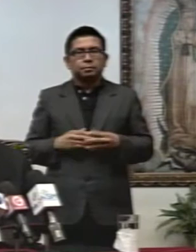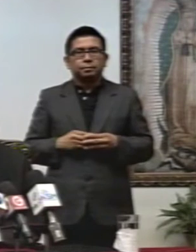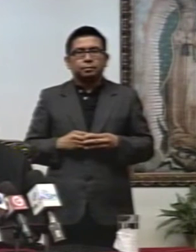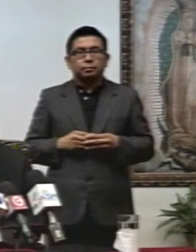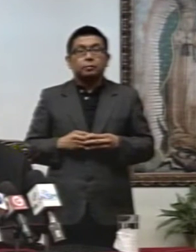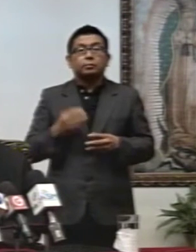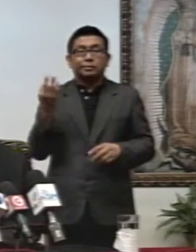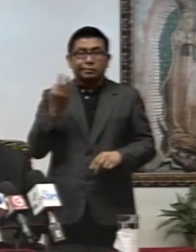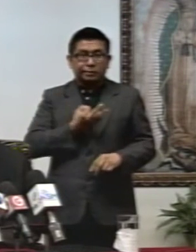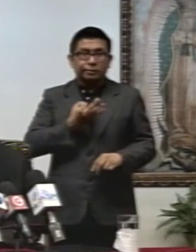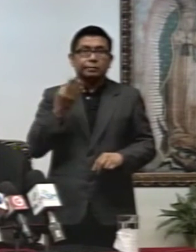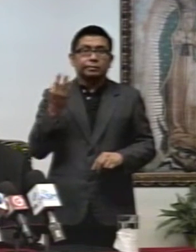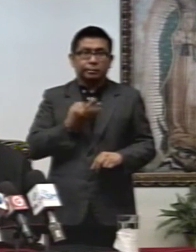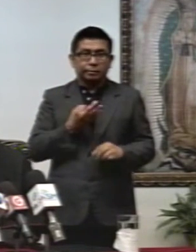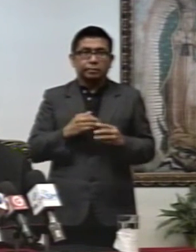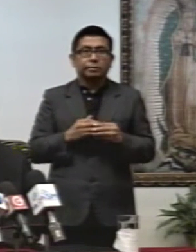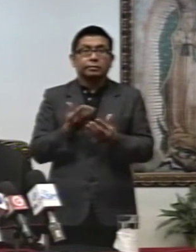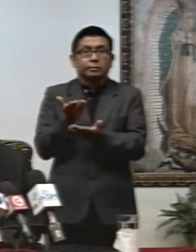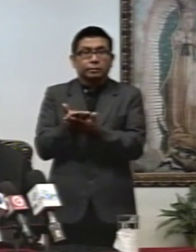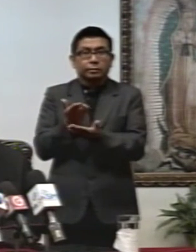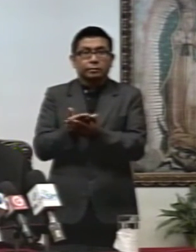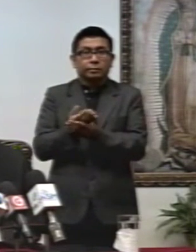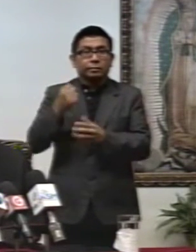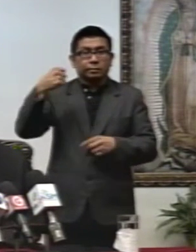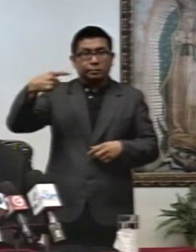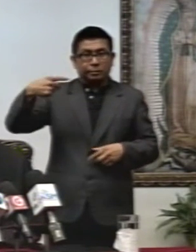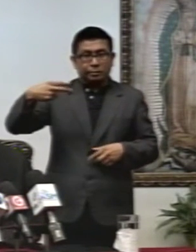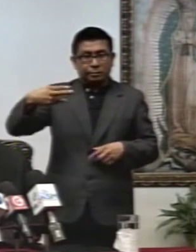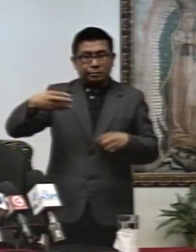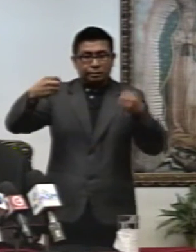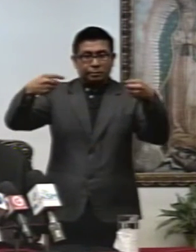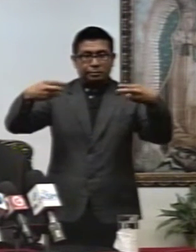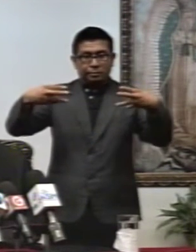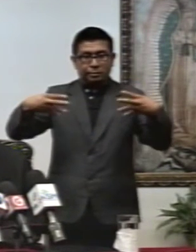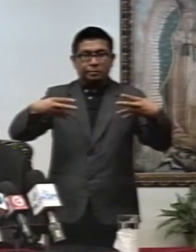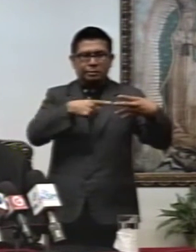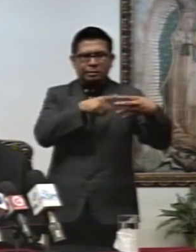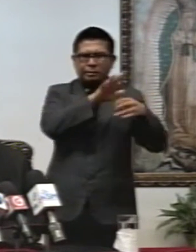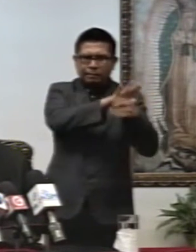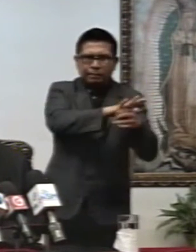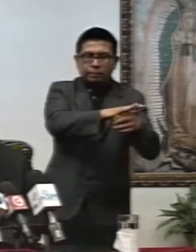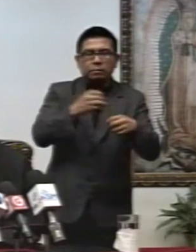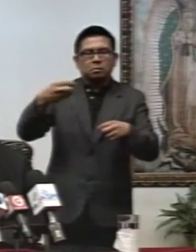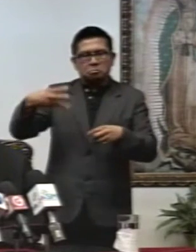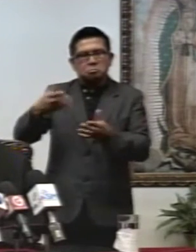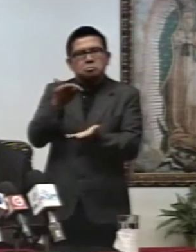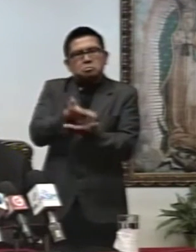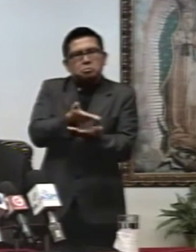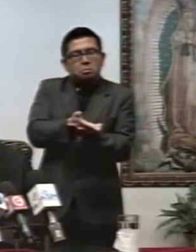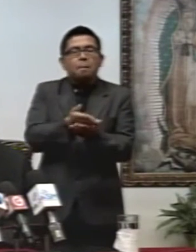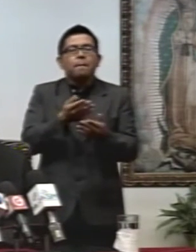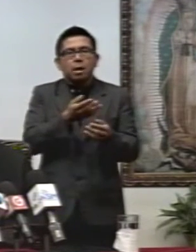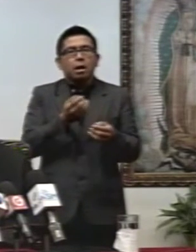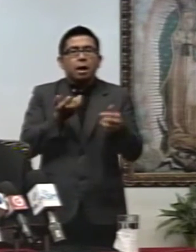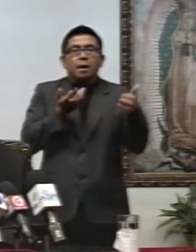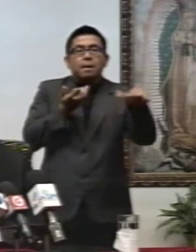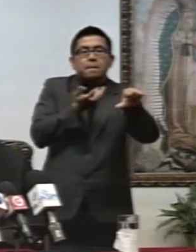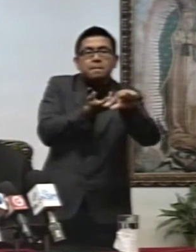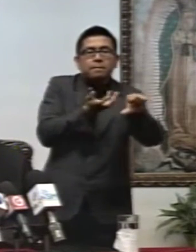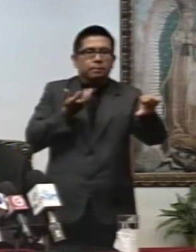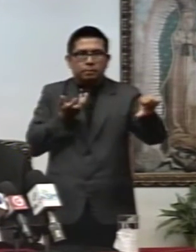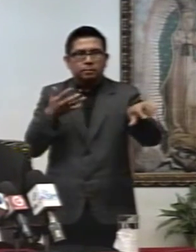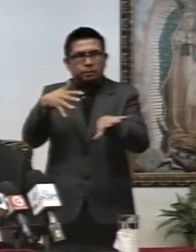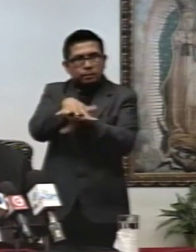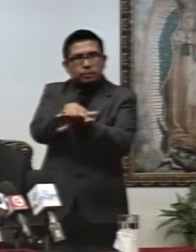Es necesario que haya una mano extendida ofreciendo verdaderamente caminos de reinserción,